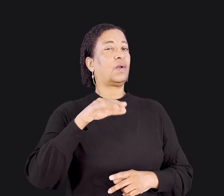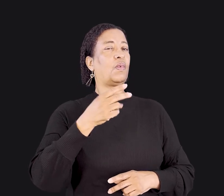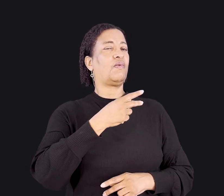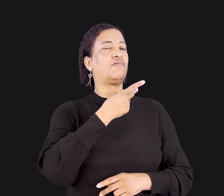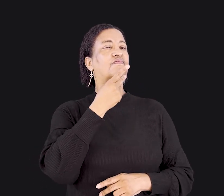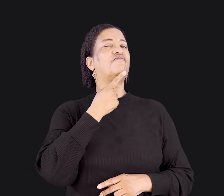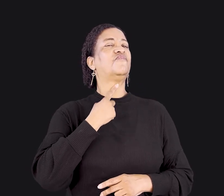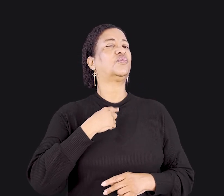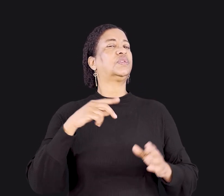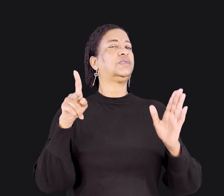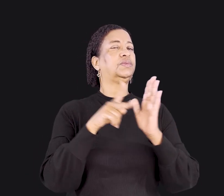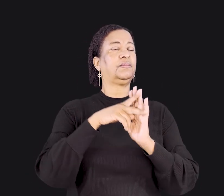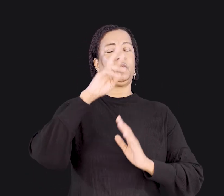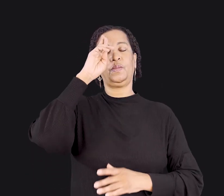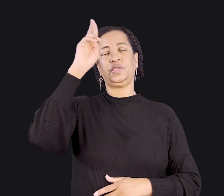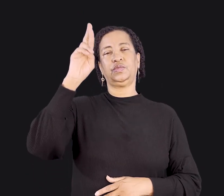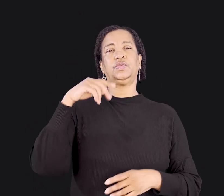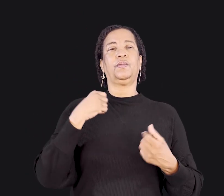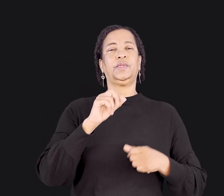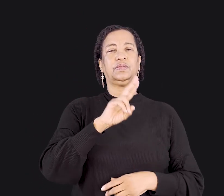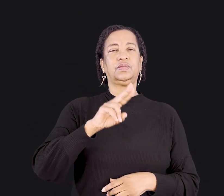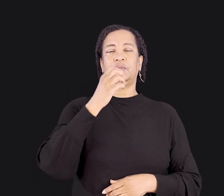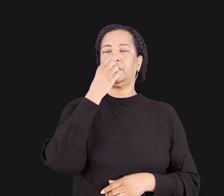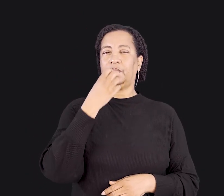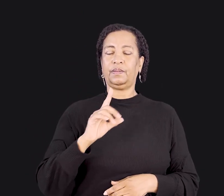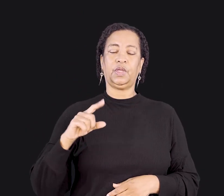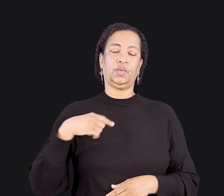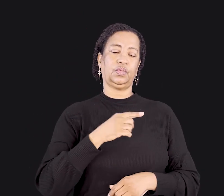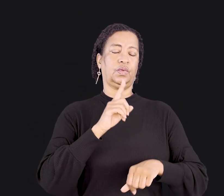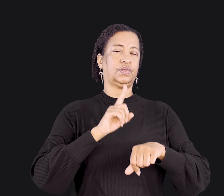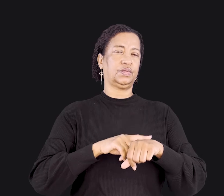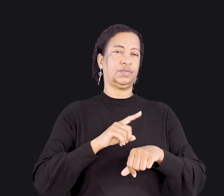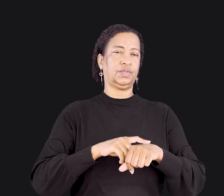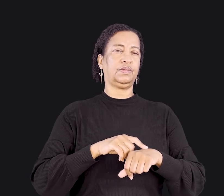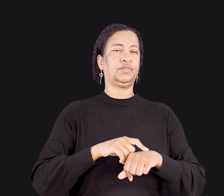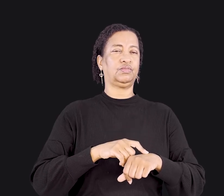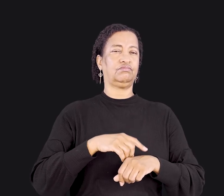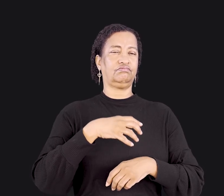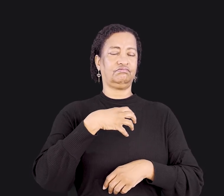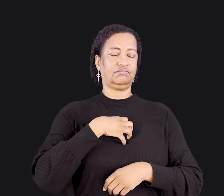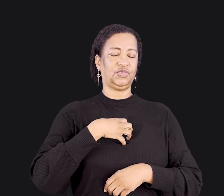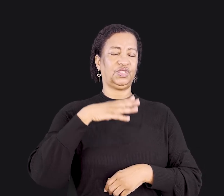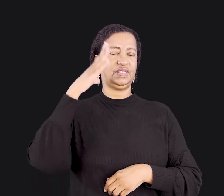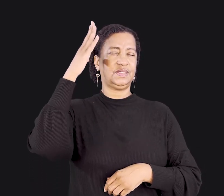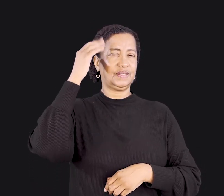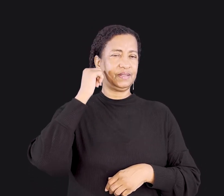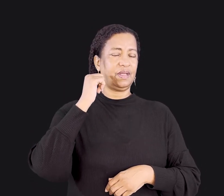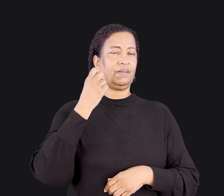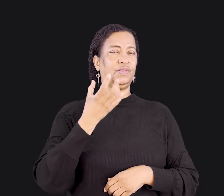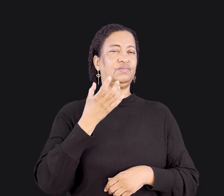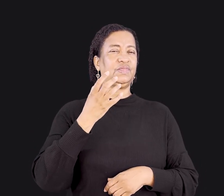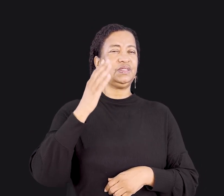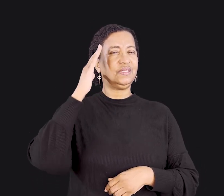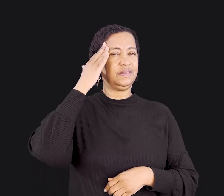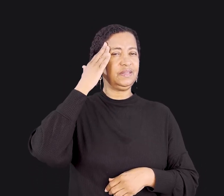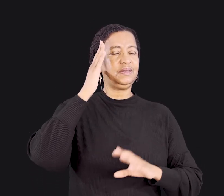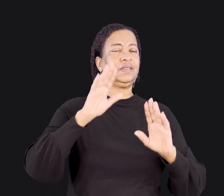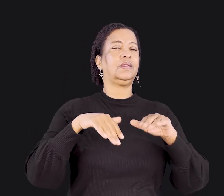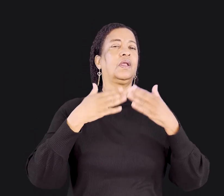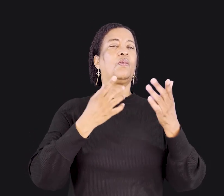Senhor. Precisamos usar bem o nosso tempo, de maneira sábia, e buscar procurar entender qual é a vontade